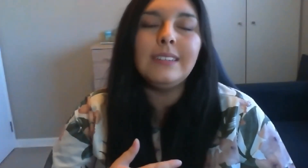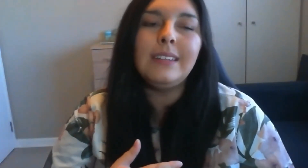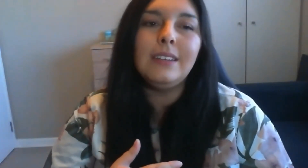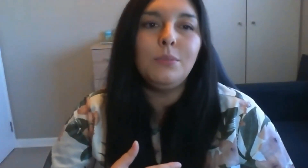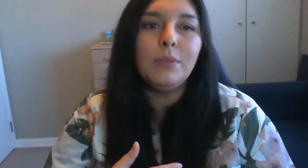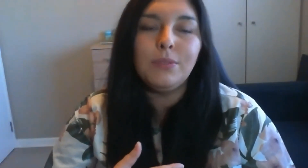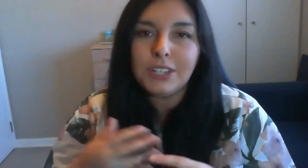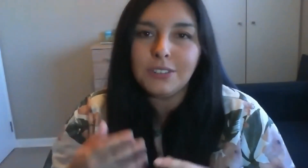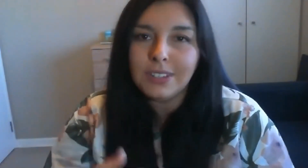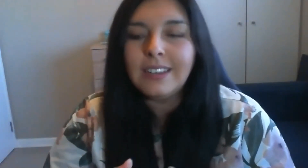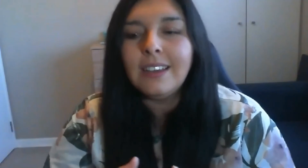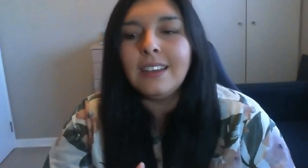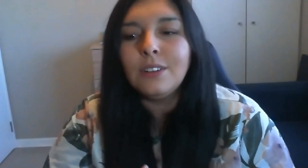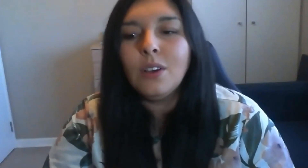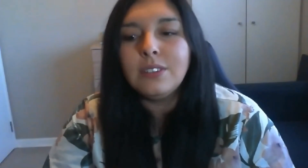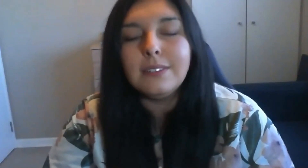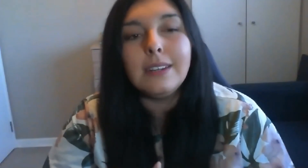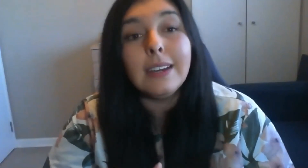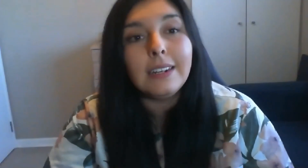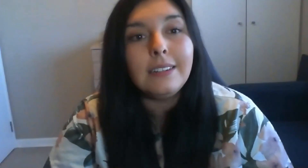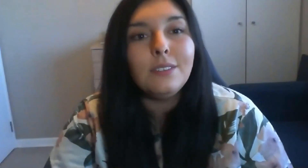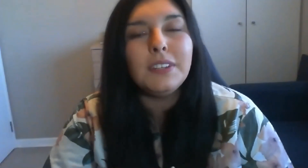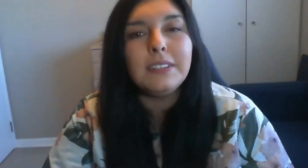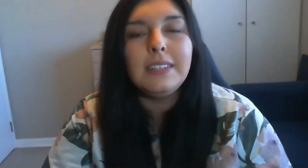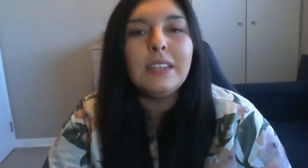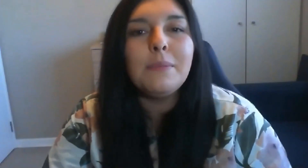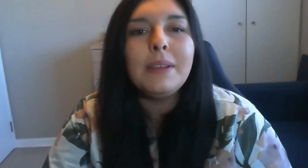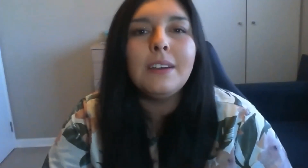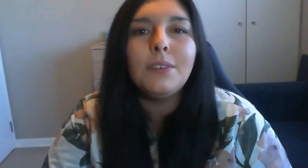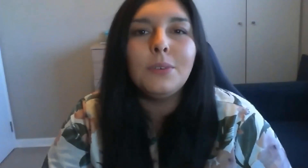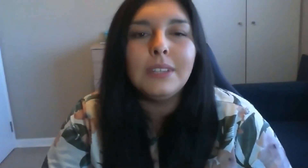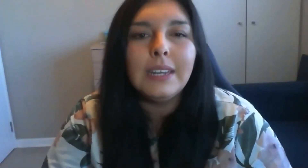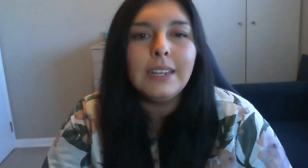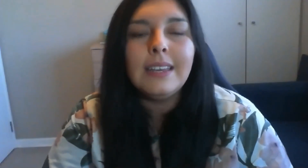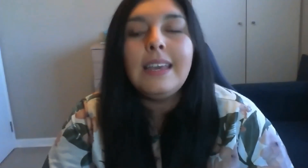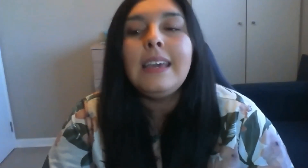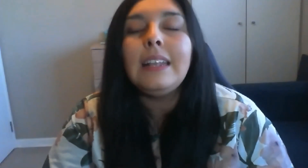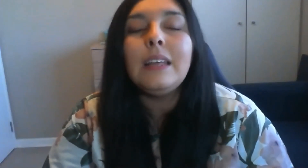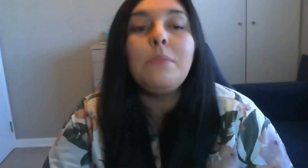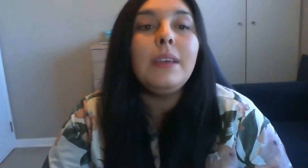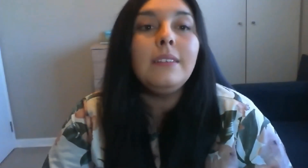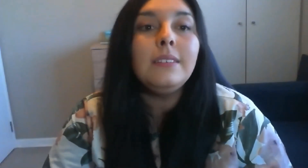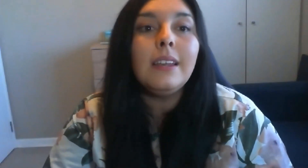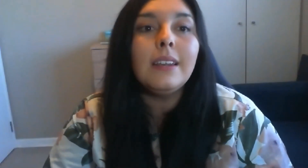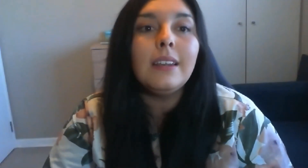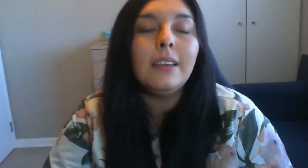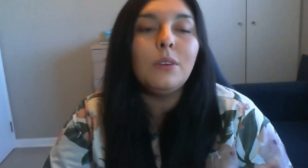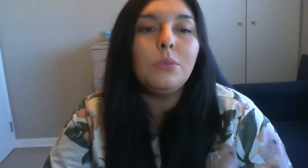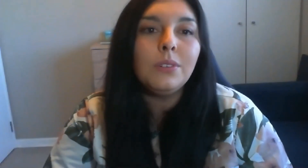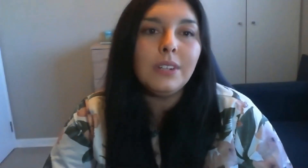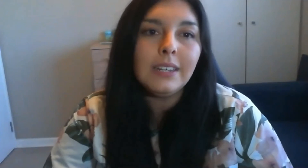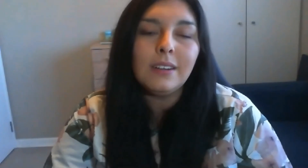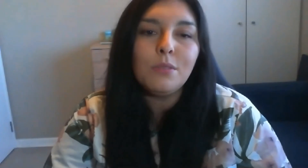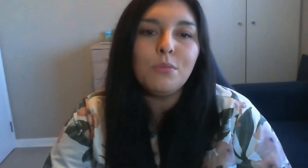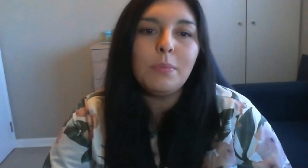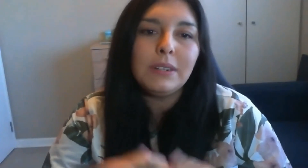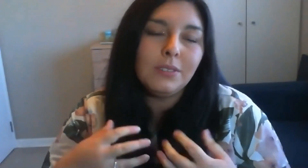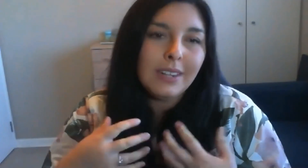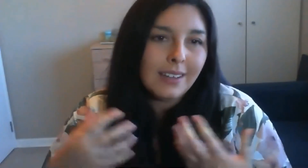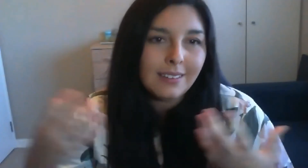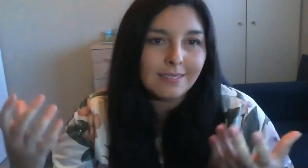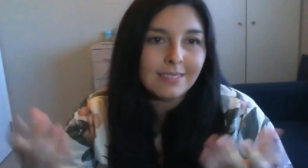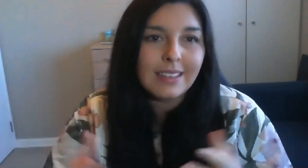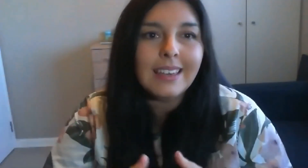tutores, sería súper bonito que nos acercaran y se ofrecieran de manera voluntaria. Y también ser ejecutores como